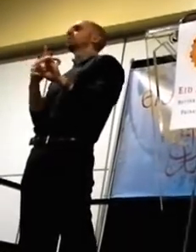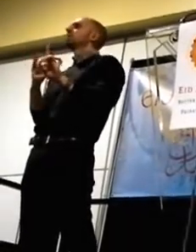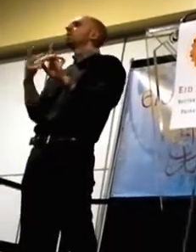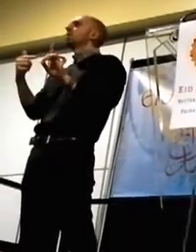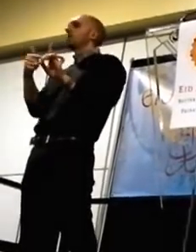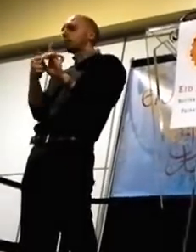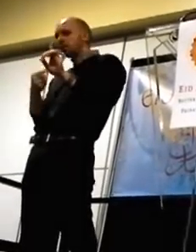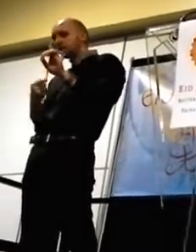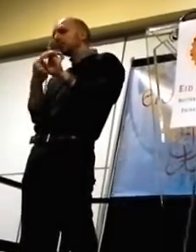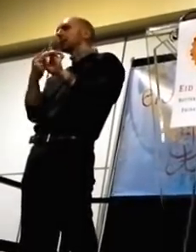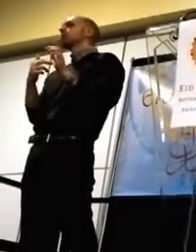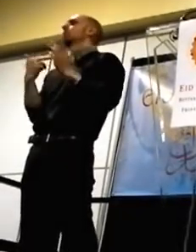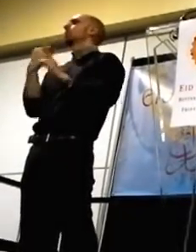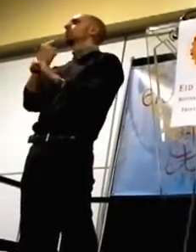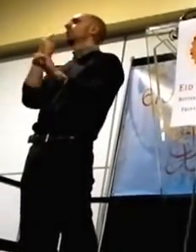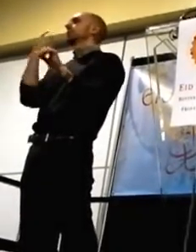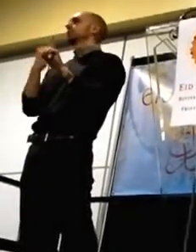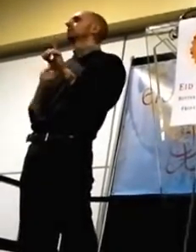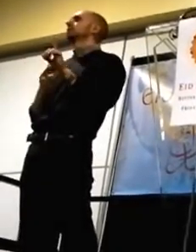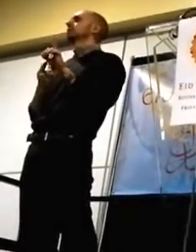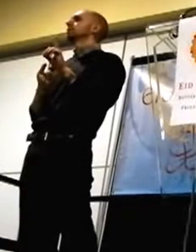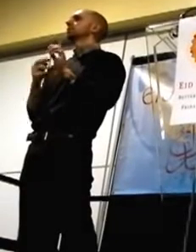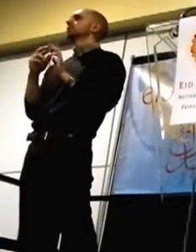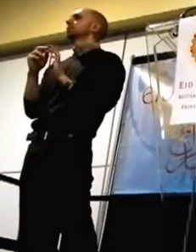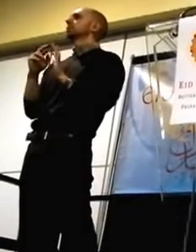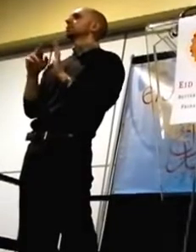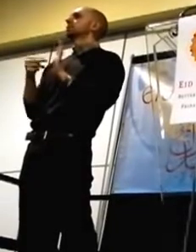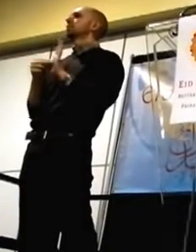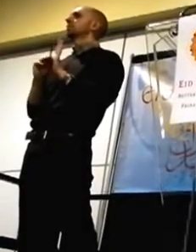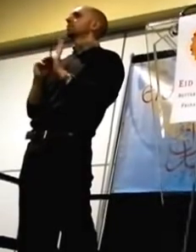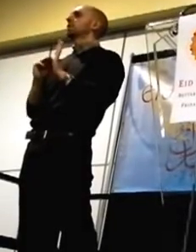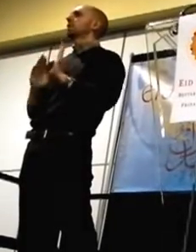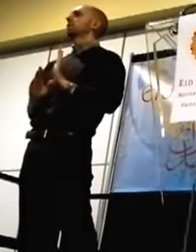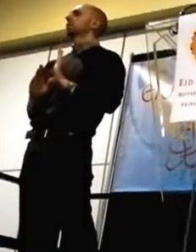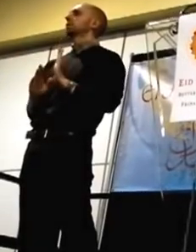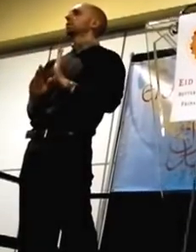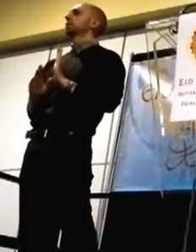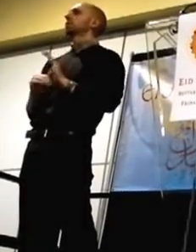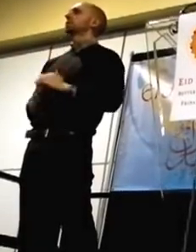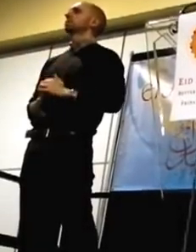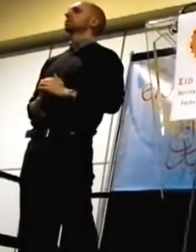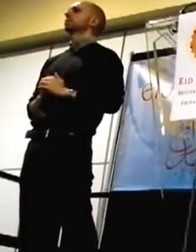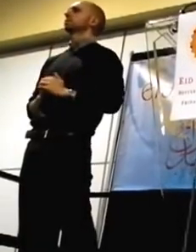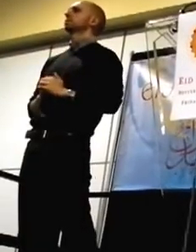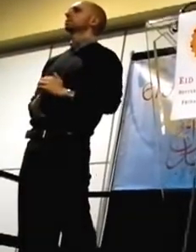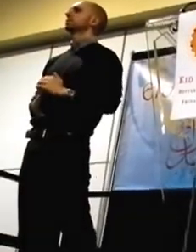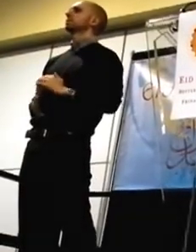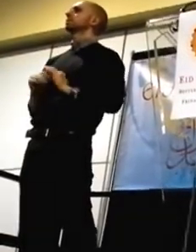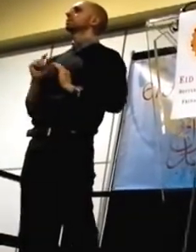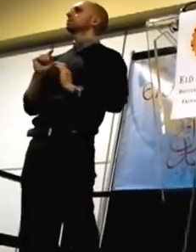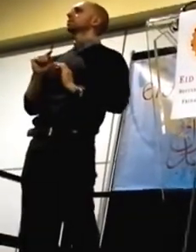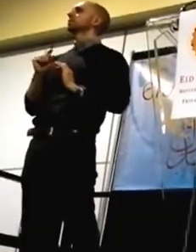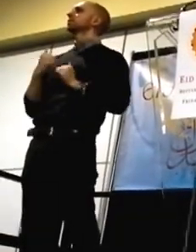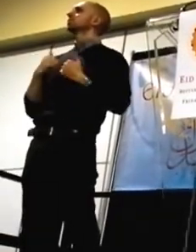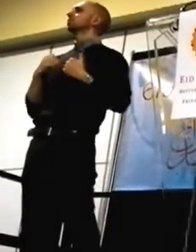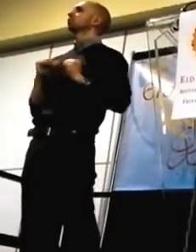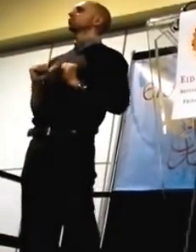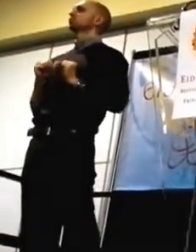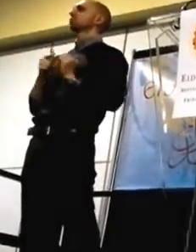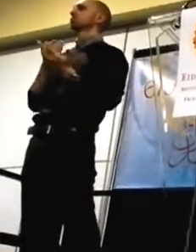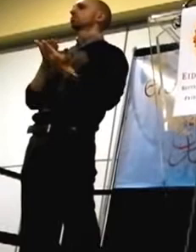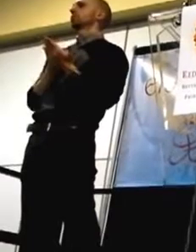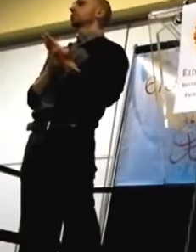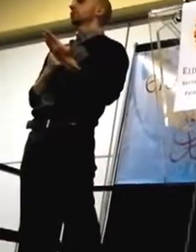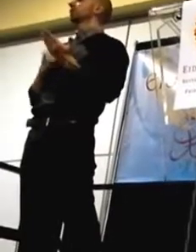message. And may Allah subhanahu wa ta'ala make us truthful to our message. Make us truthful to our iman. اللهم